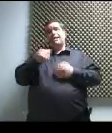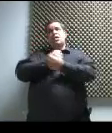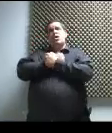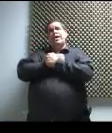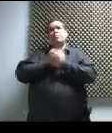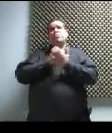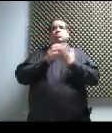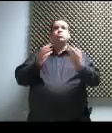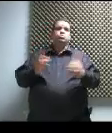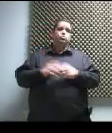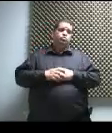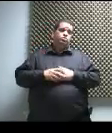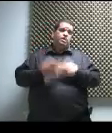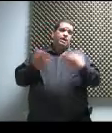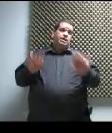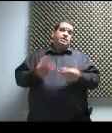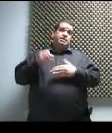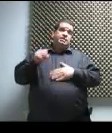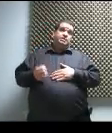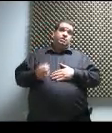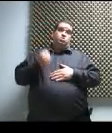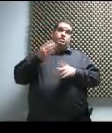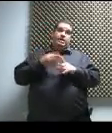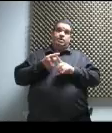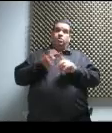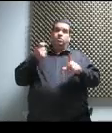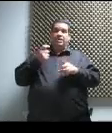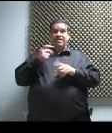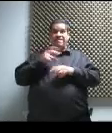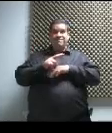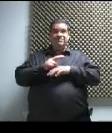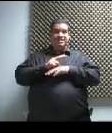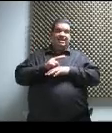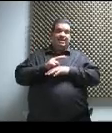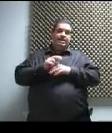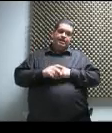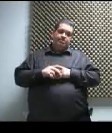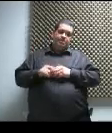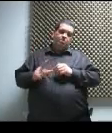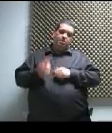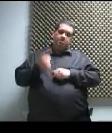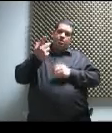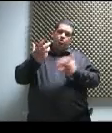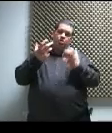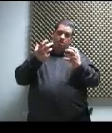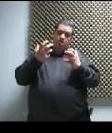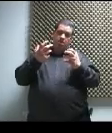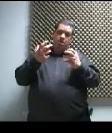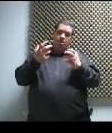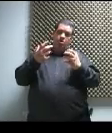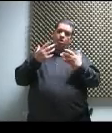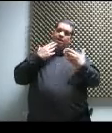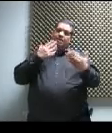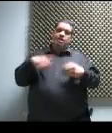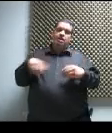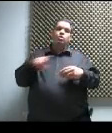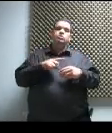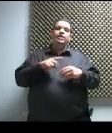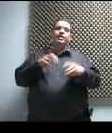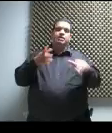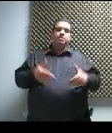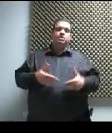Pues mira, estás aquí en San Juan, directo de Vieques. directo de Vieques. Mira, primero quiero agradecerle a ustedes esta invitación a nombre de